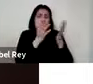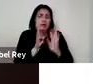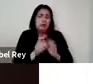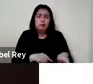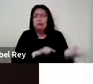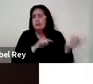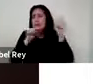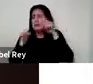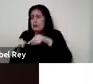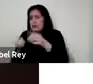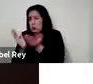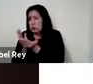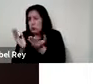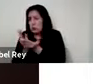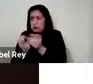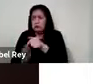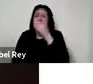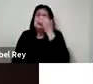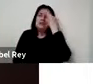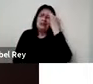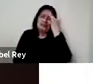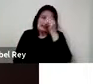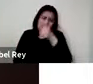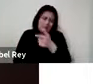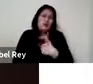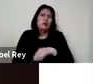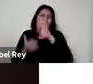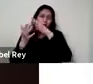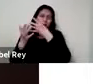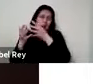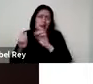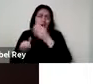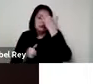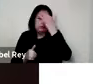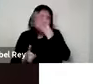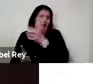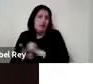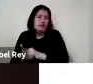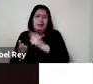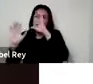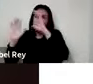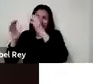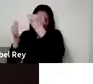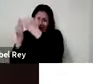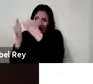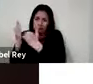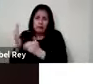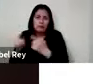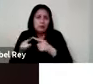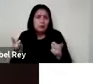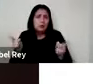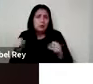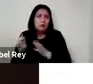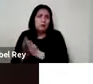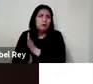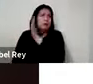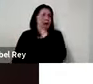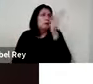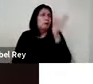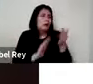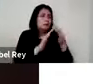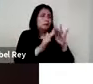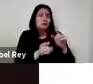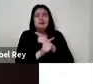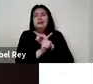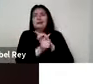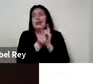a la escuela y saben, vienen al colegio, saben su horario, su ritmo, sus cursos, saben todo, pero cuando la escuela va a la comunidad cambia